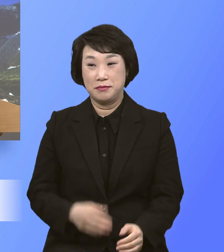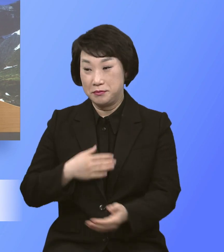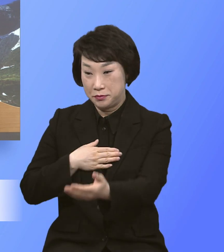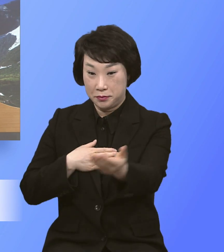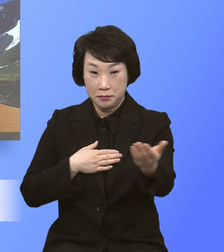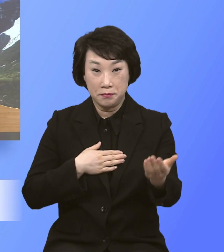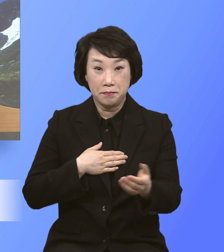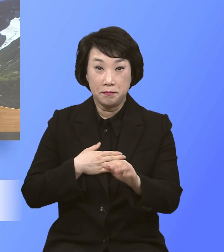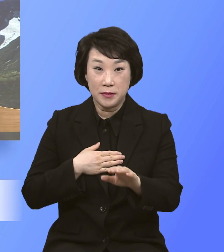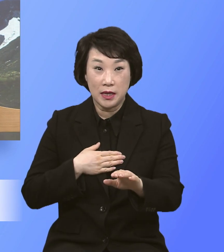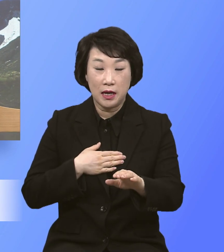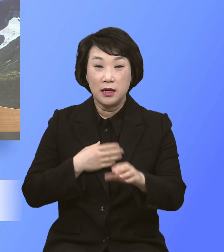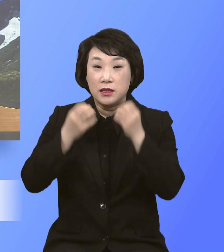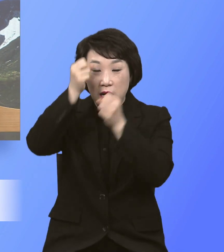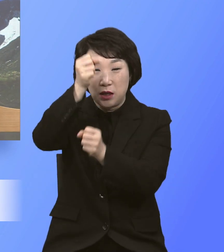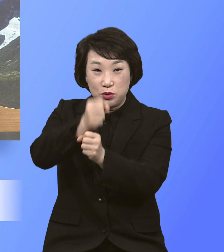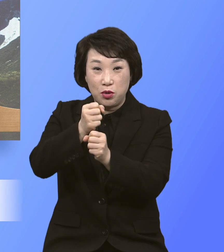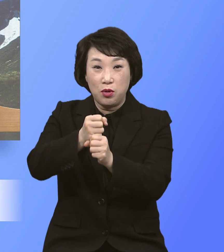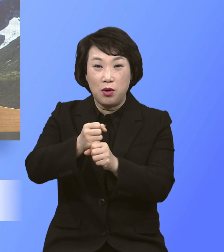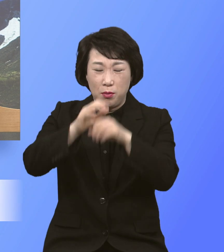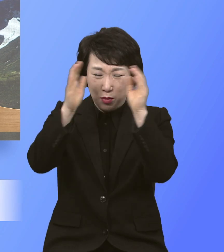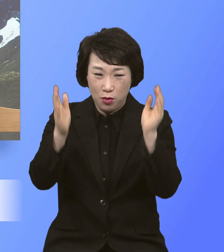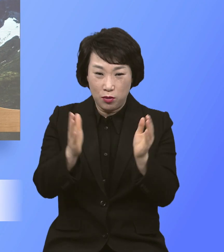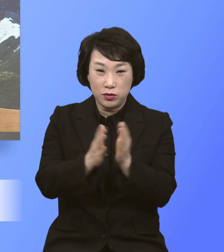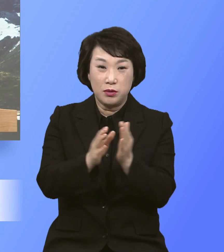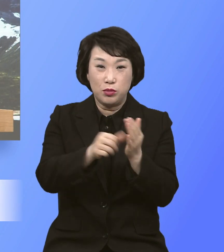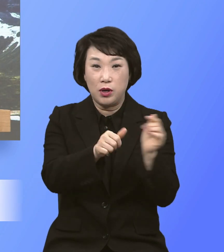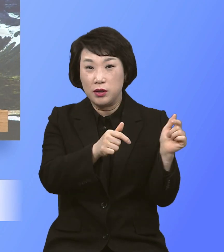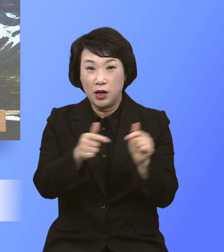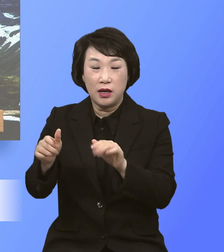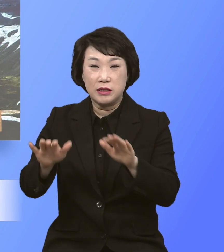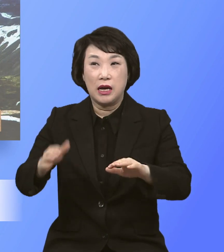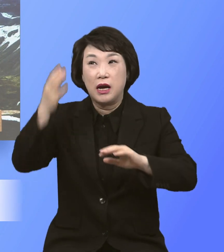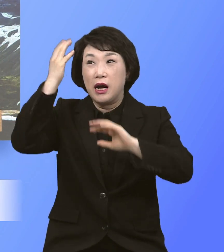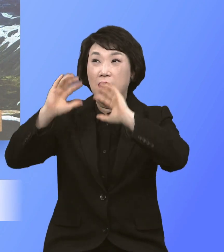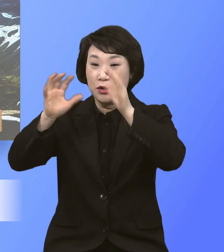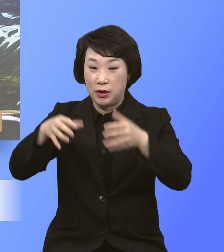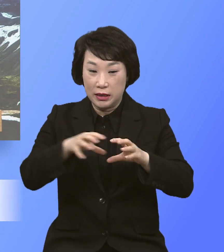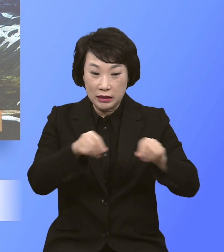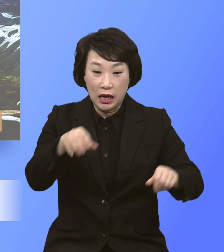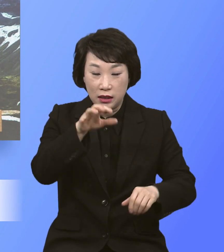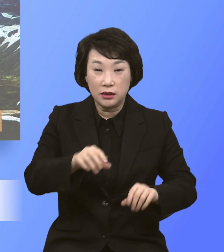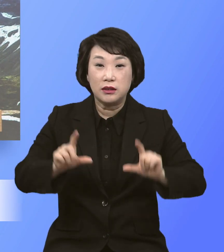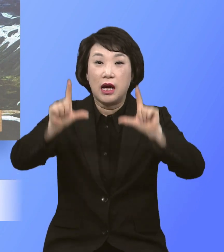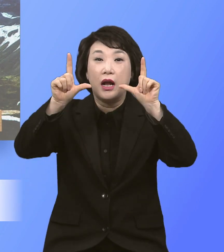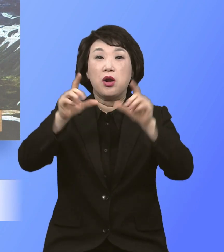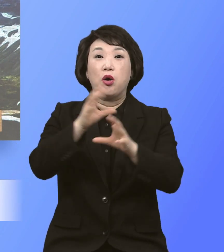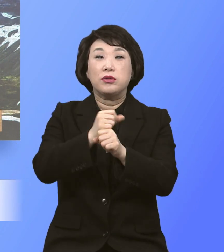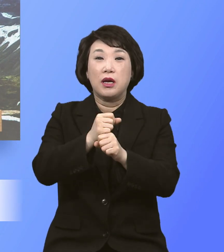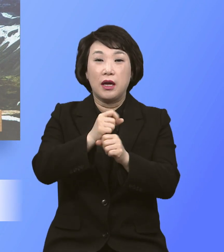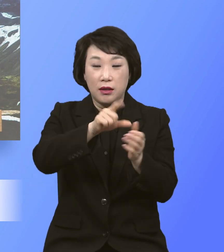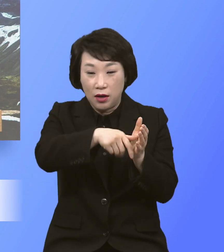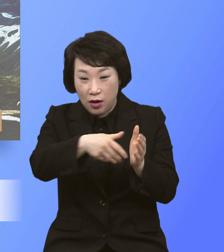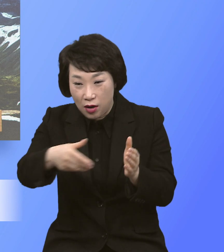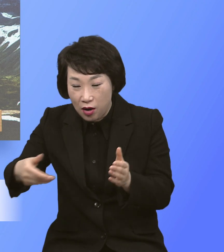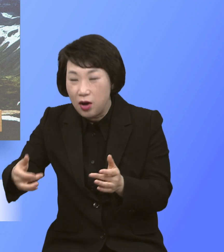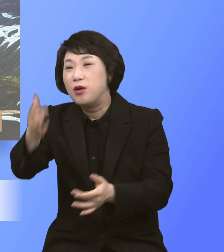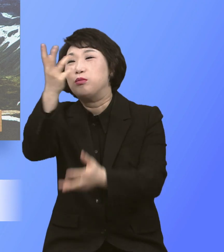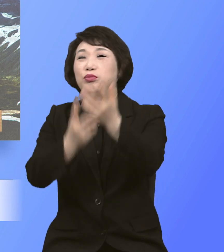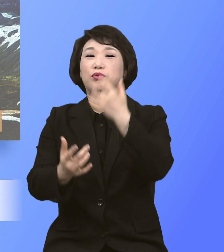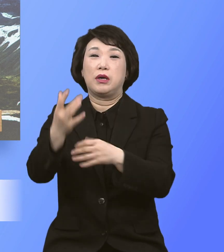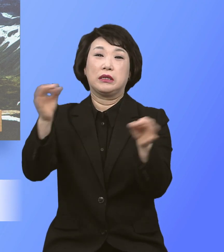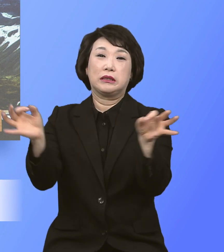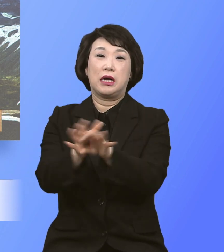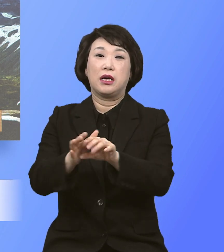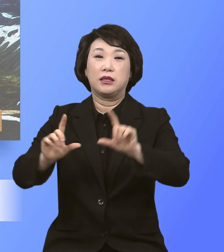여러분, 창조된 만물은 하늘과 땅이 어느 날인가 불에